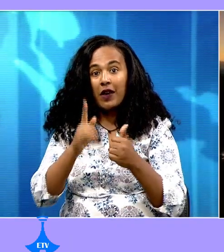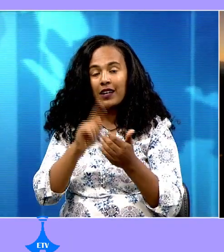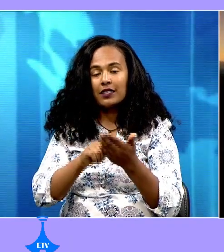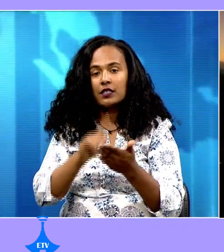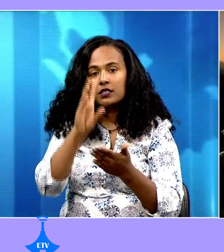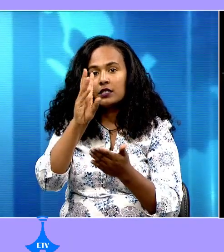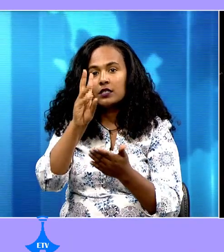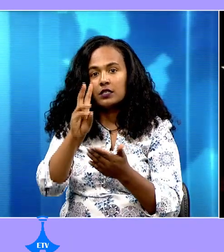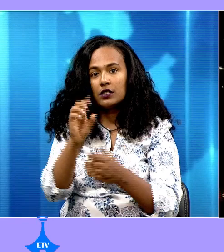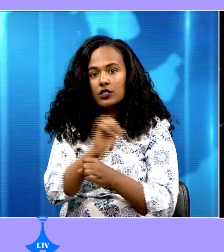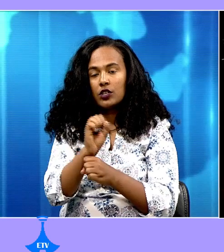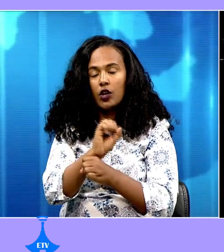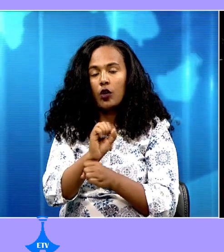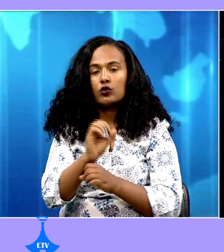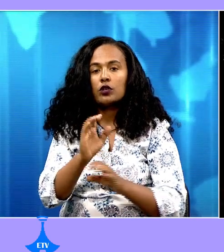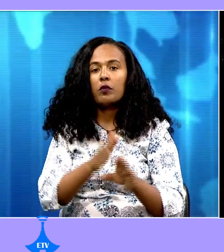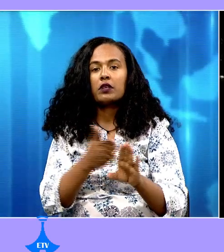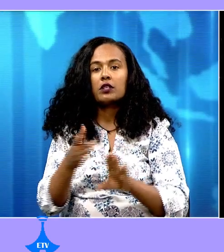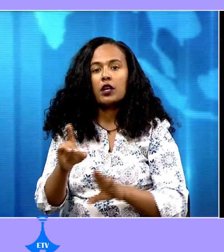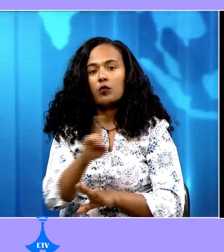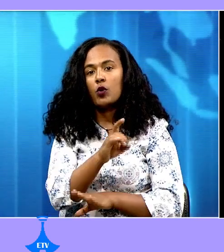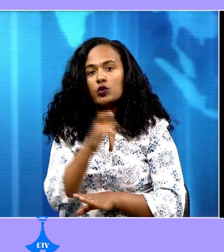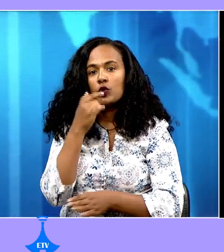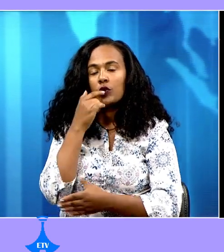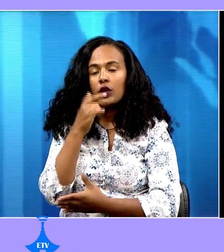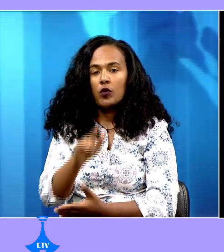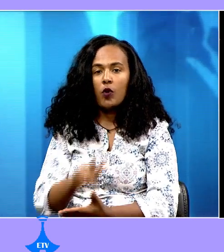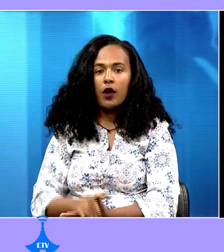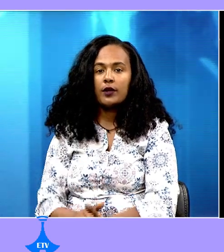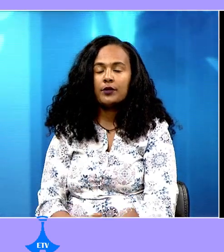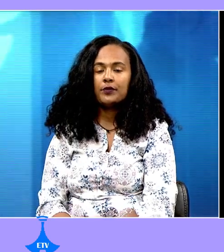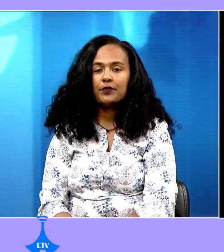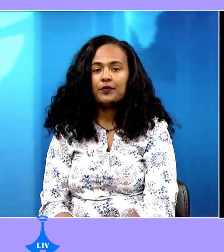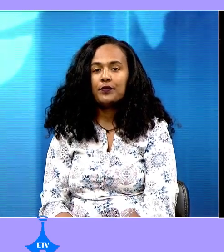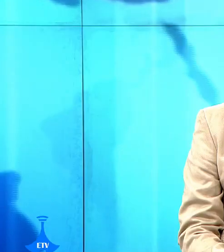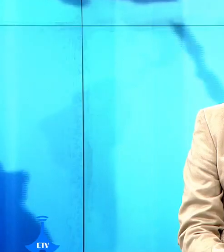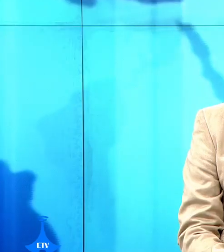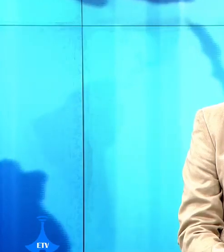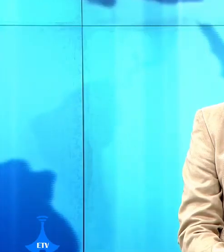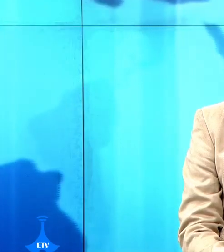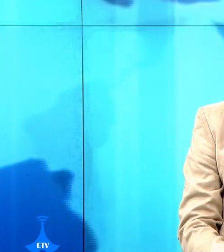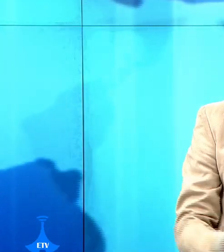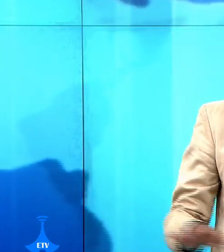ተሽከርካሪዎችን የሚያስተናግዱ መሆናቸውም ተጠቅሷል።